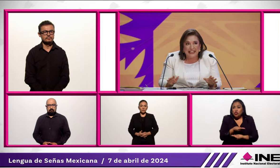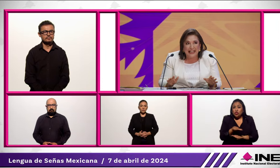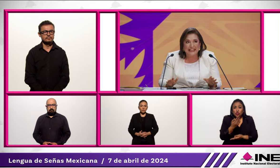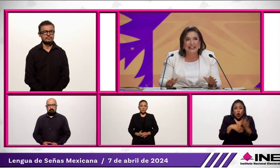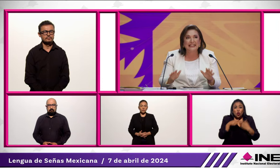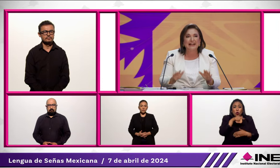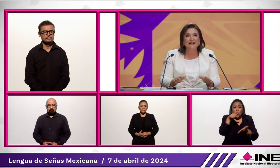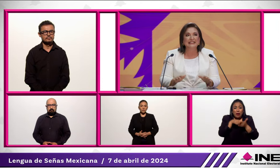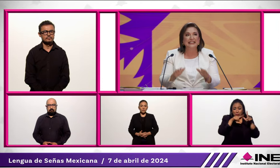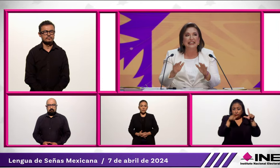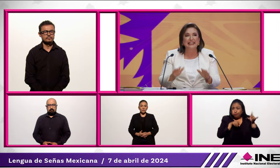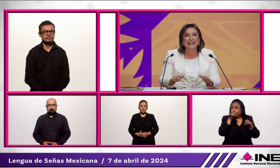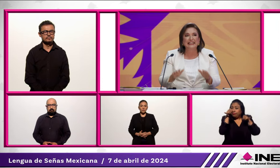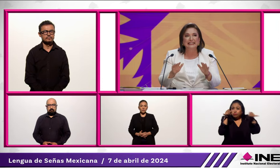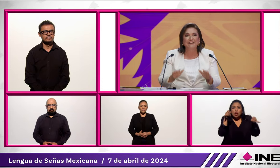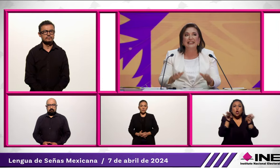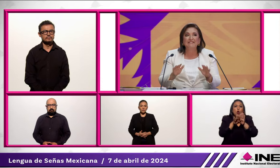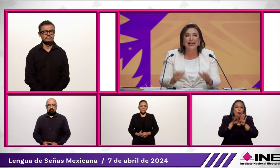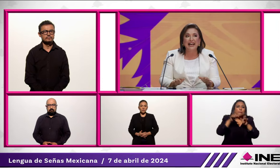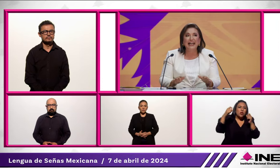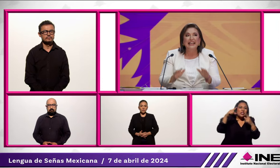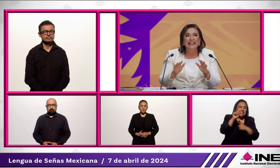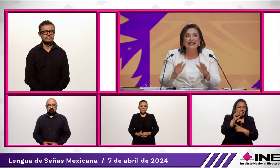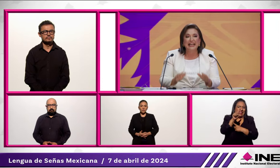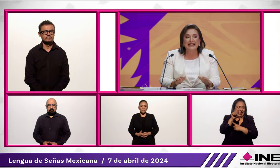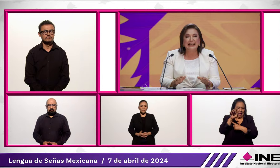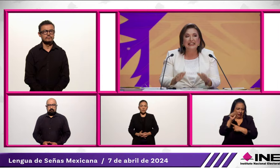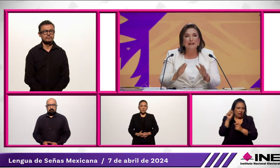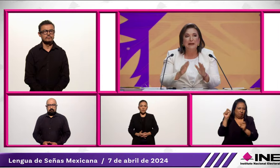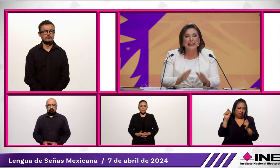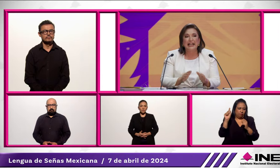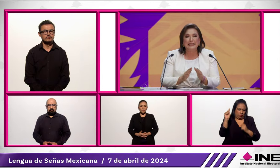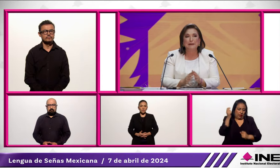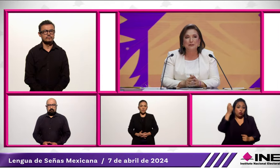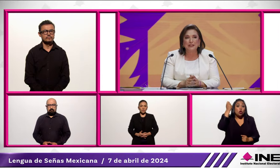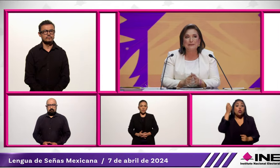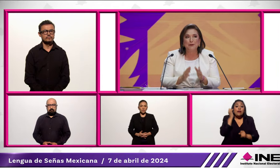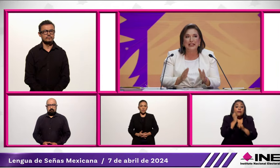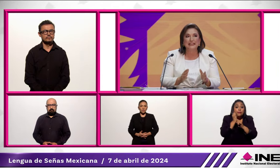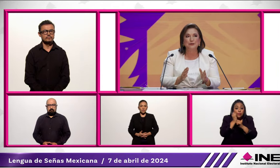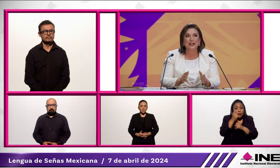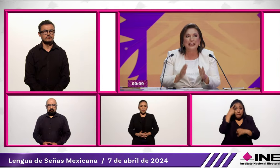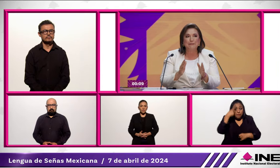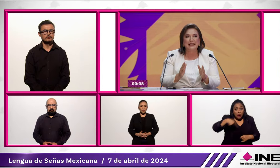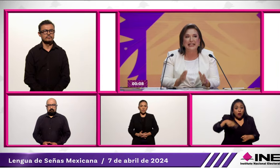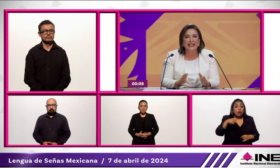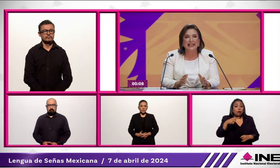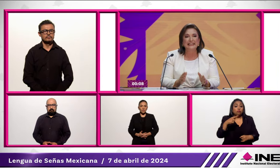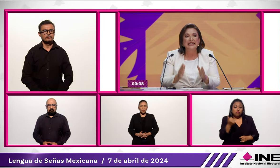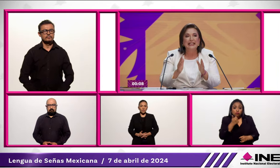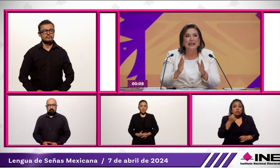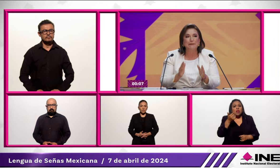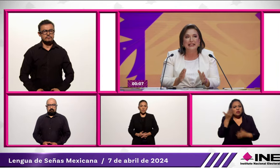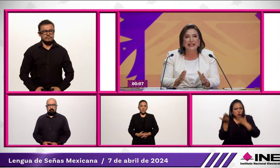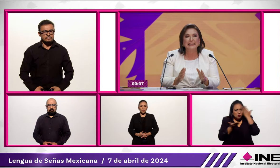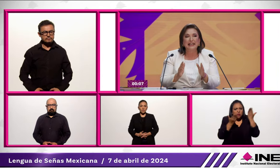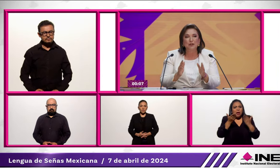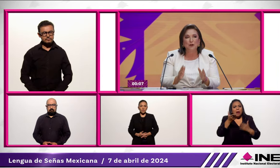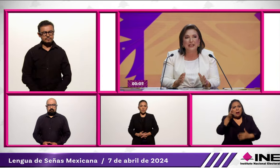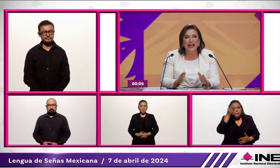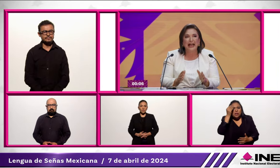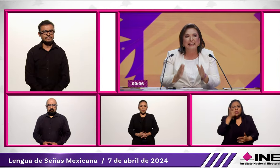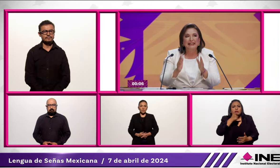las localidades, a través de satélites de banda baja, internet, para que las personas puedan estudiar, aprender inglés y